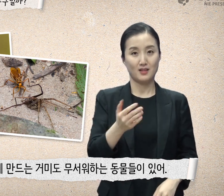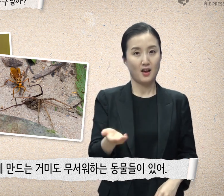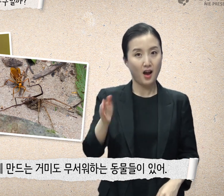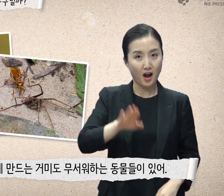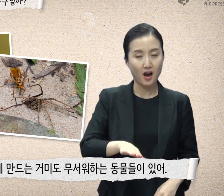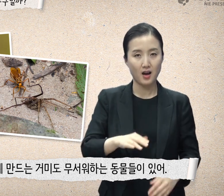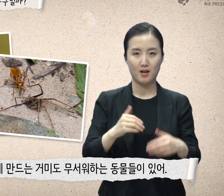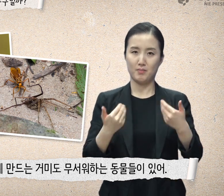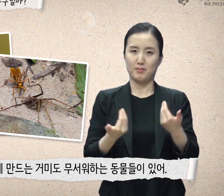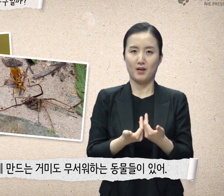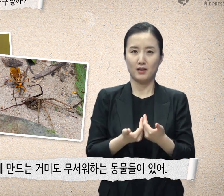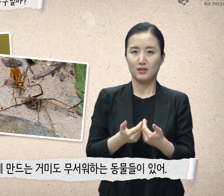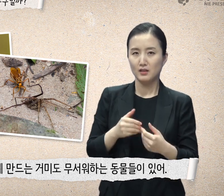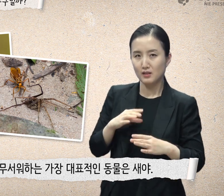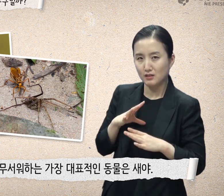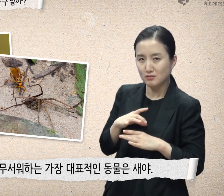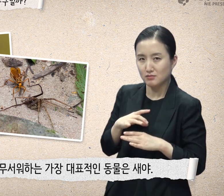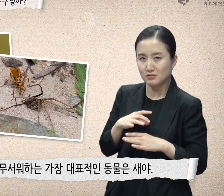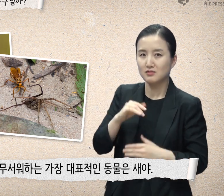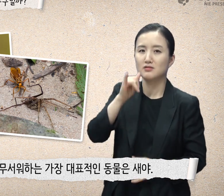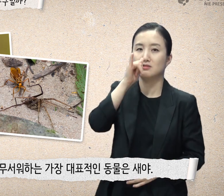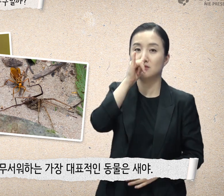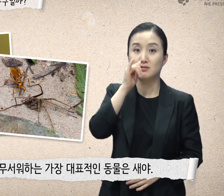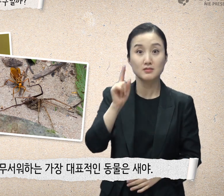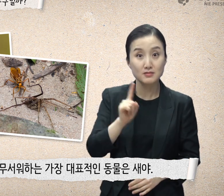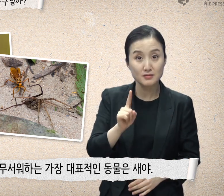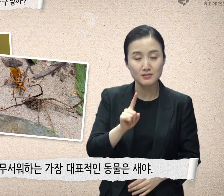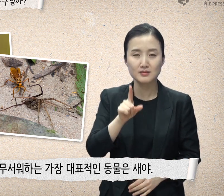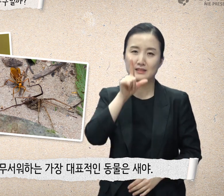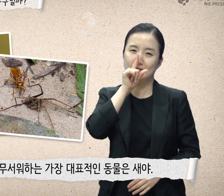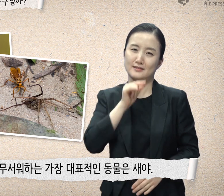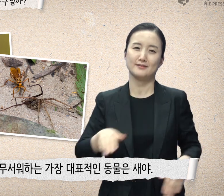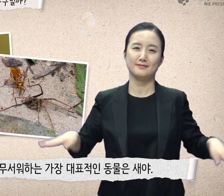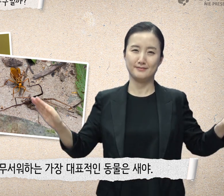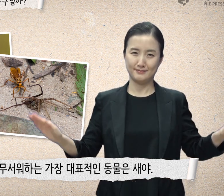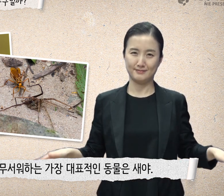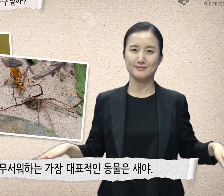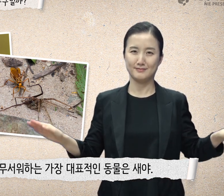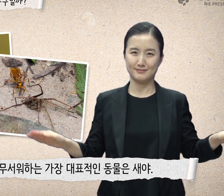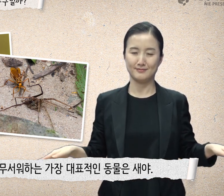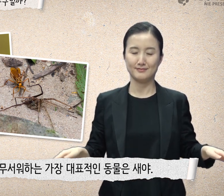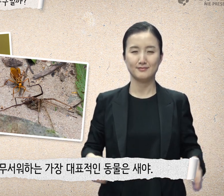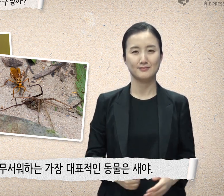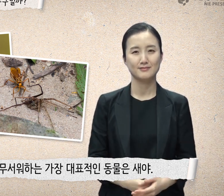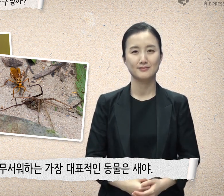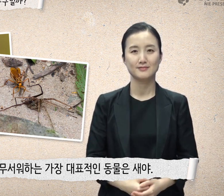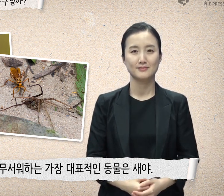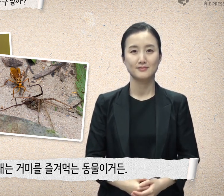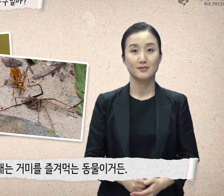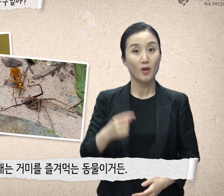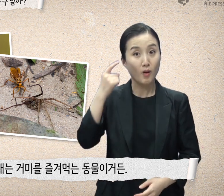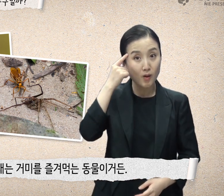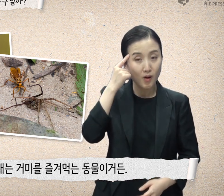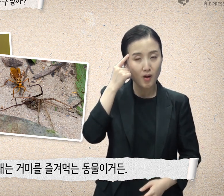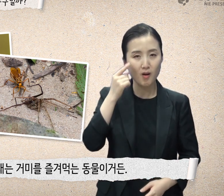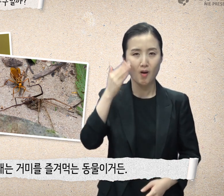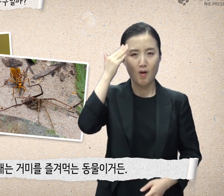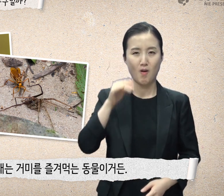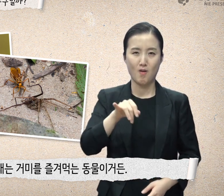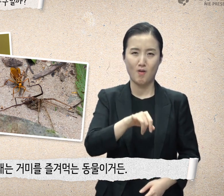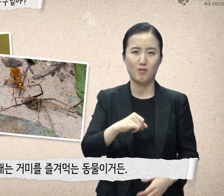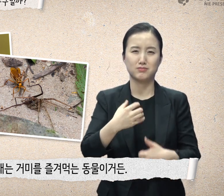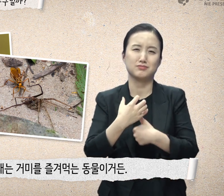동물들이 있어. 거미가 무서워하는 가장 대표적인 동물은 새야. 새는